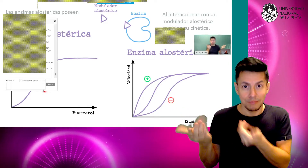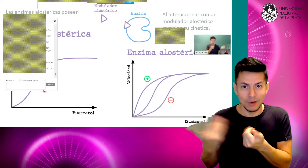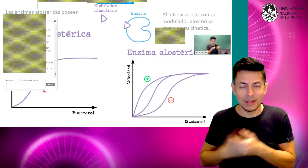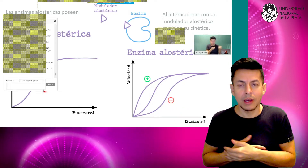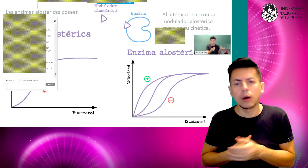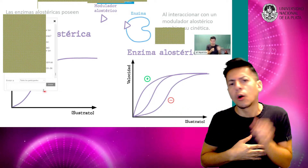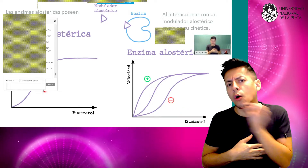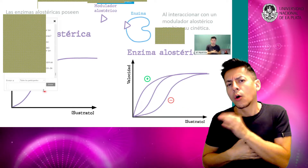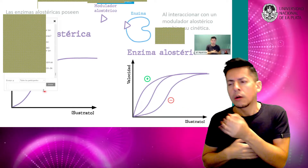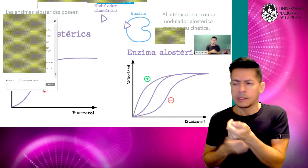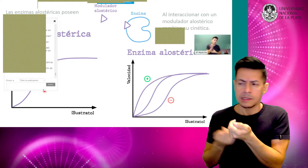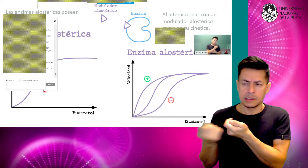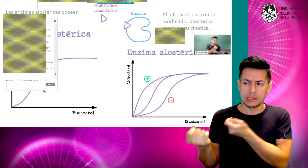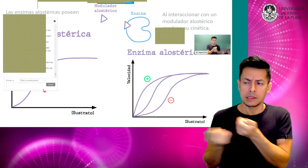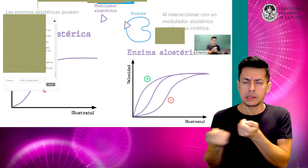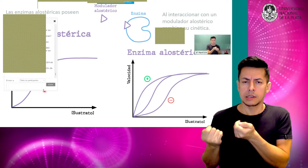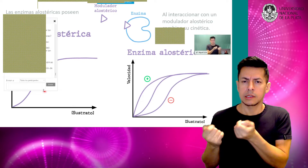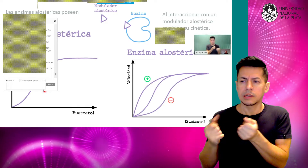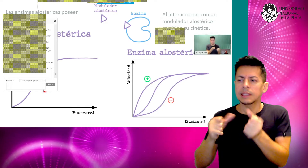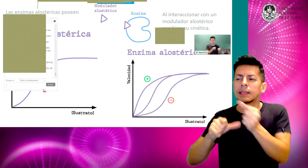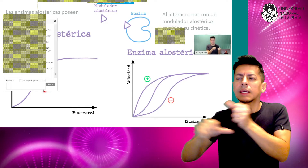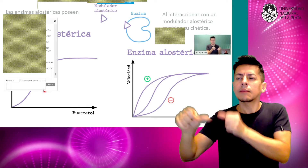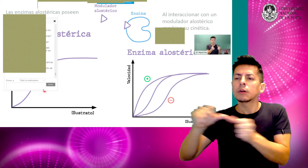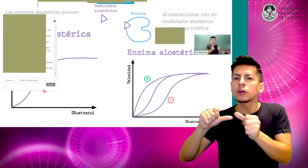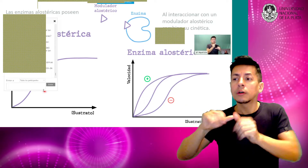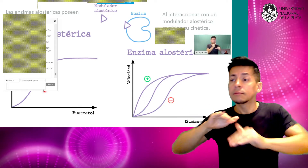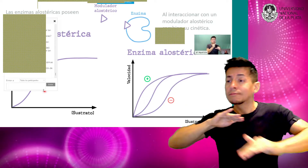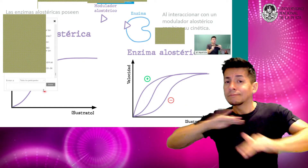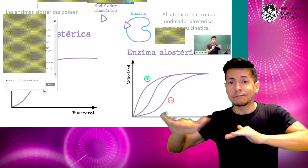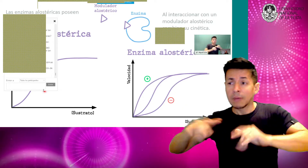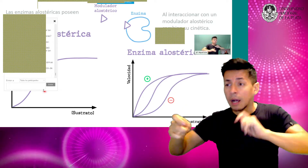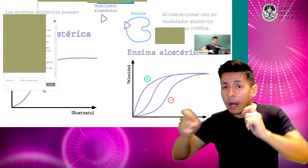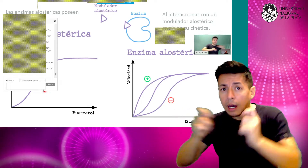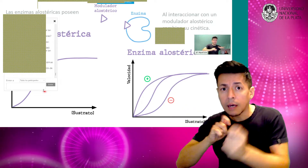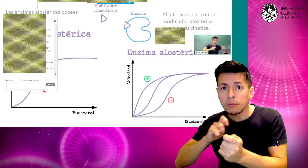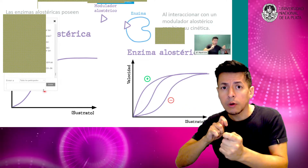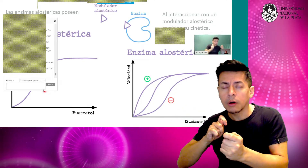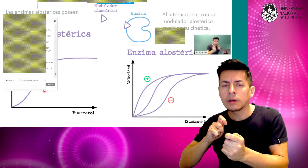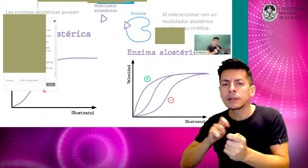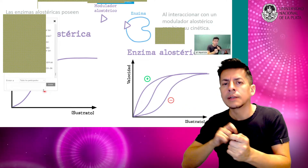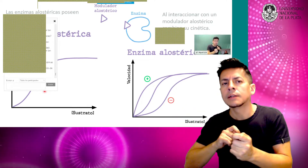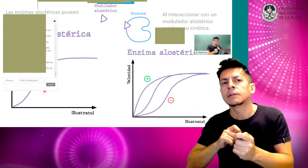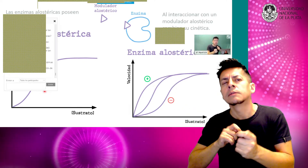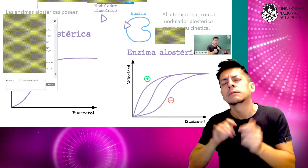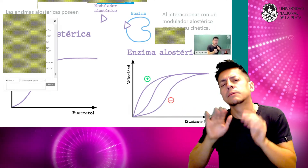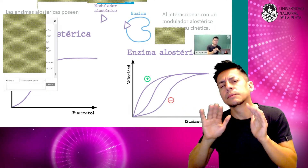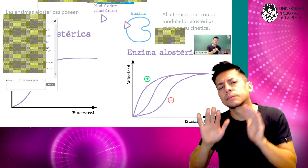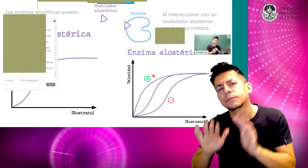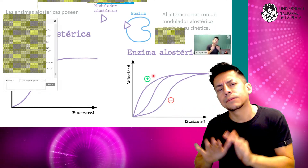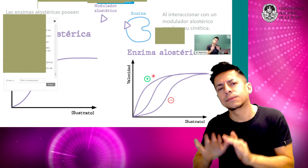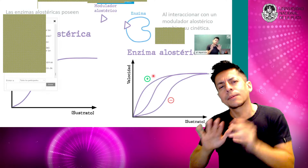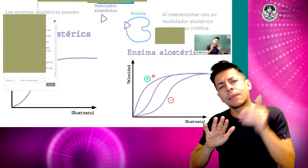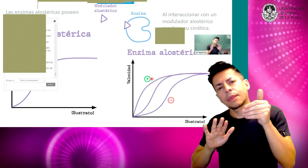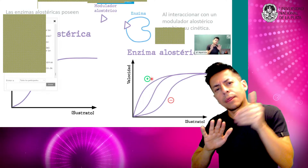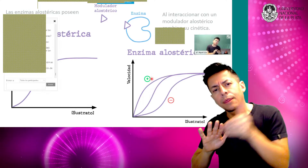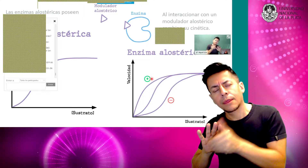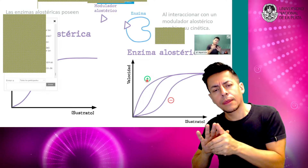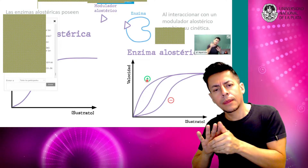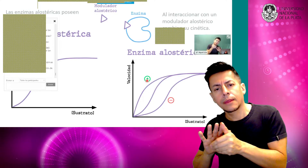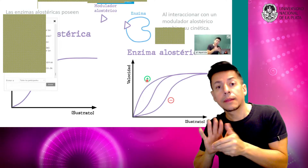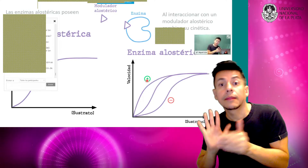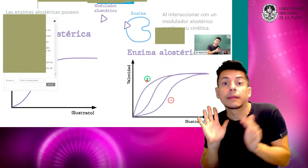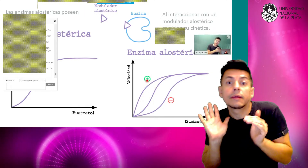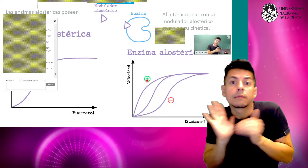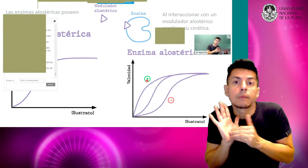haya compuestos químicos que hagan que las reacciones químicas ocurran con una velocidad súper baja, ¿sí? Es decir, puede haber activadores